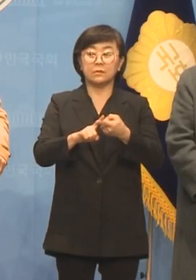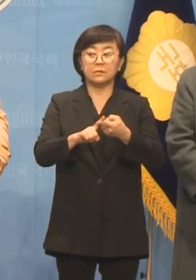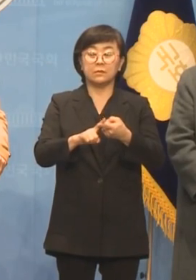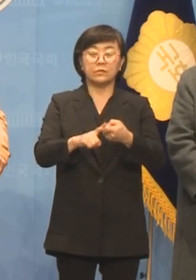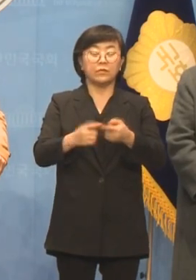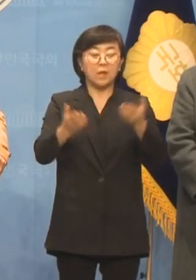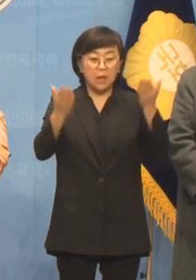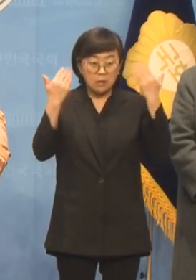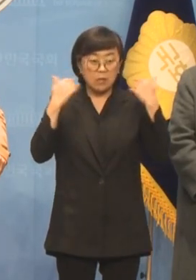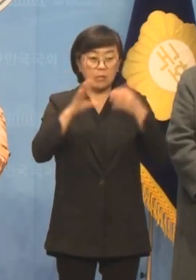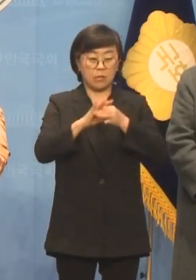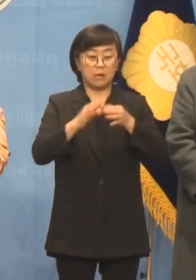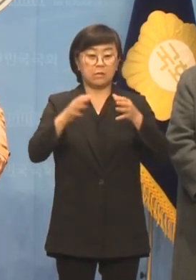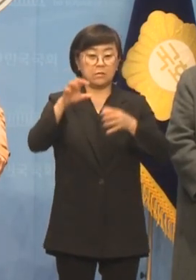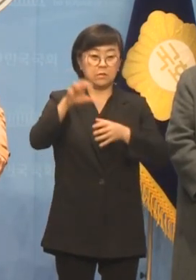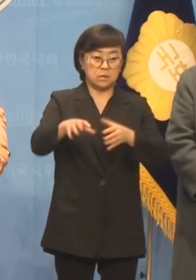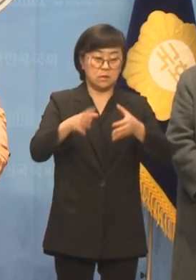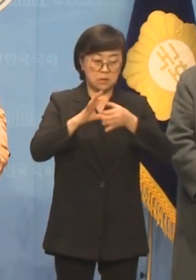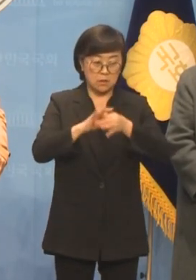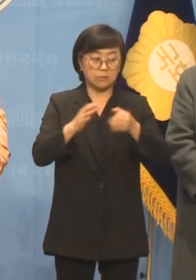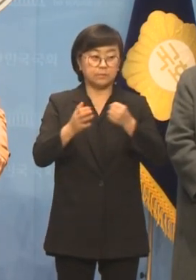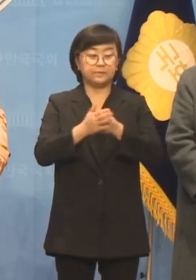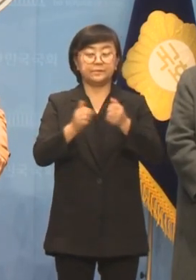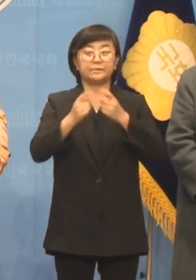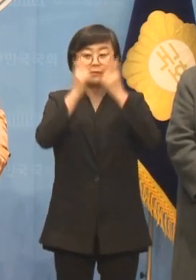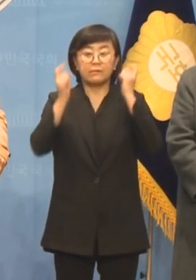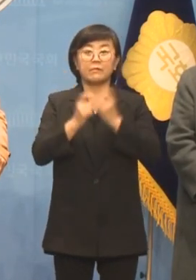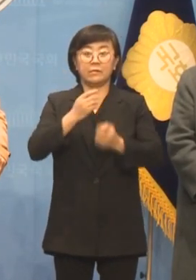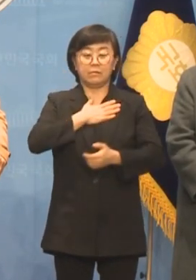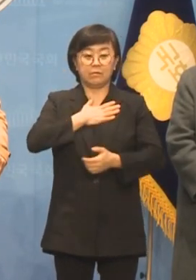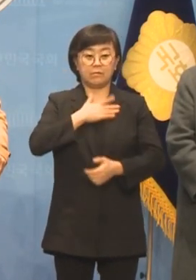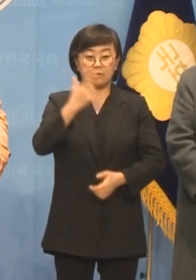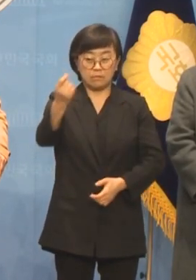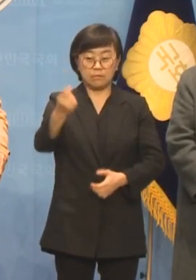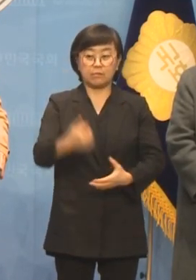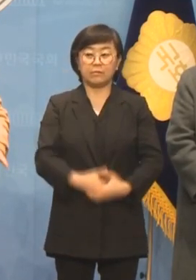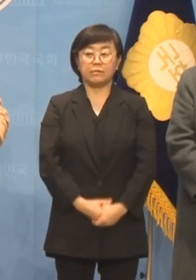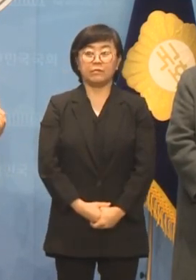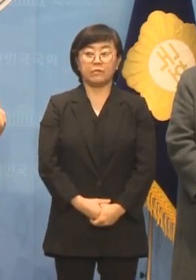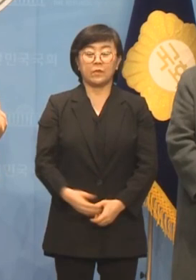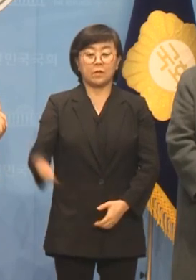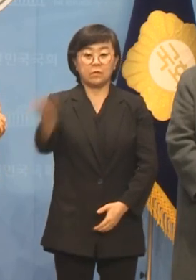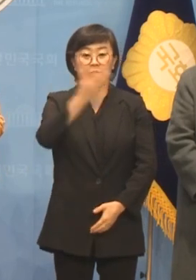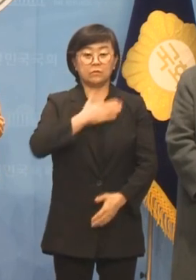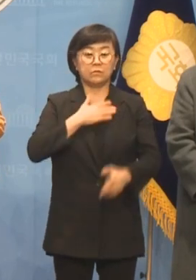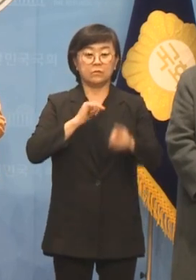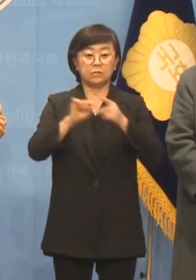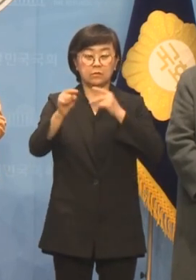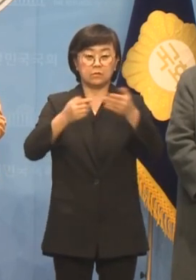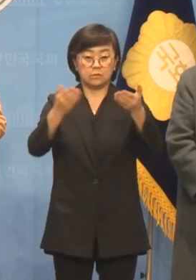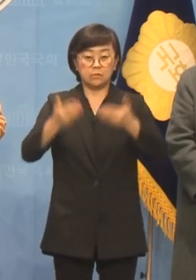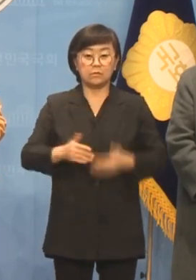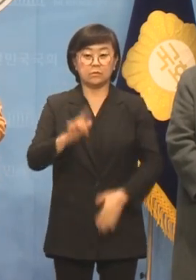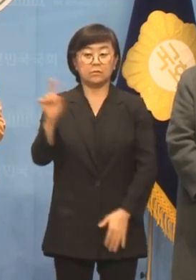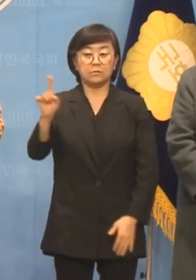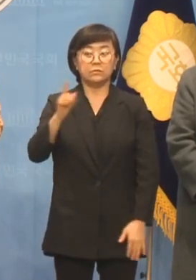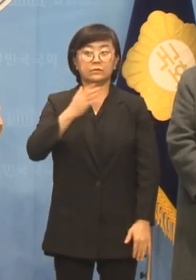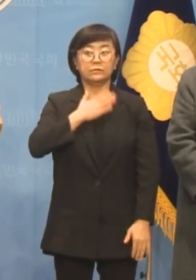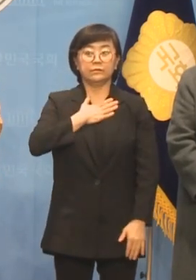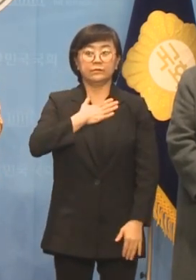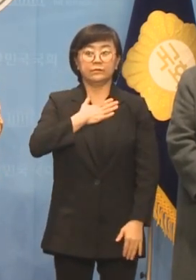학연, 혈연, 지연, 사적인 감정입니다. 여러분이 저를 이해해 주셔야 되는 게 뭐냐면,